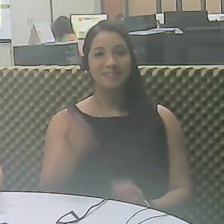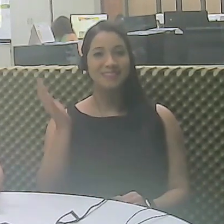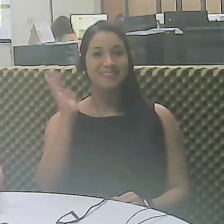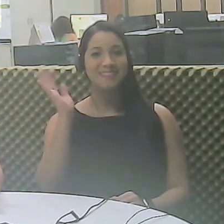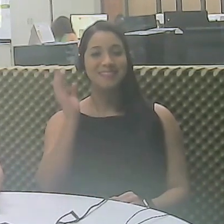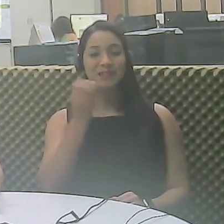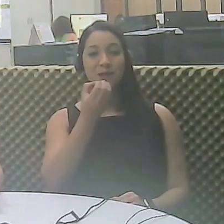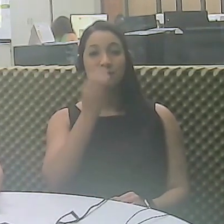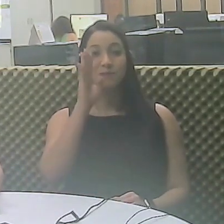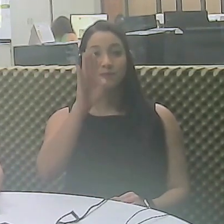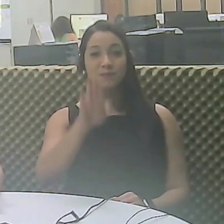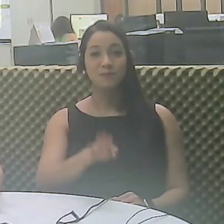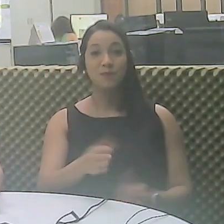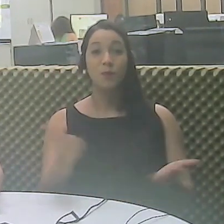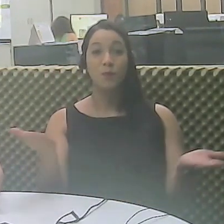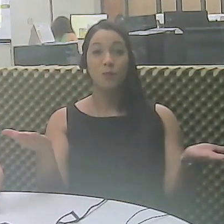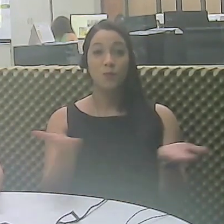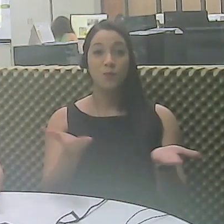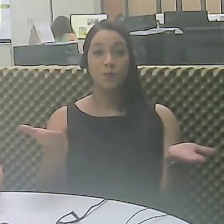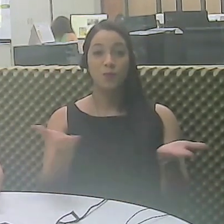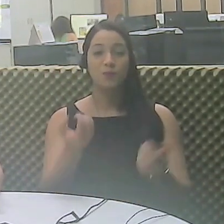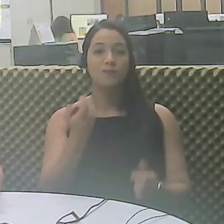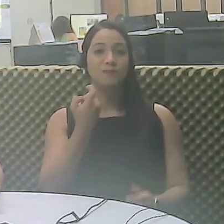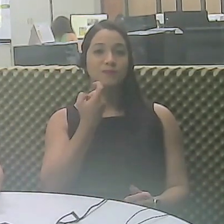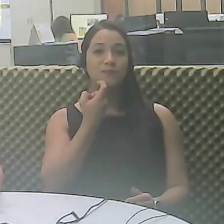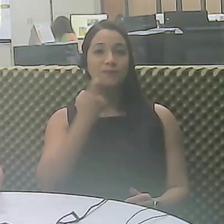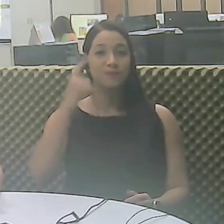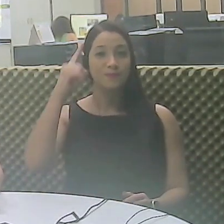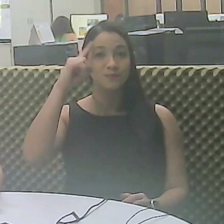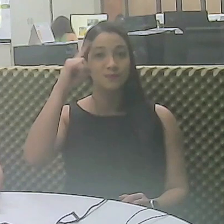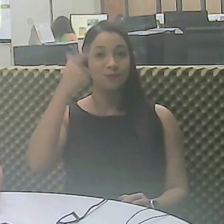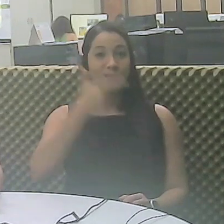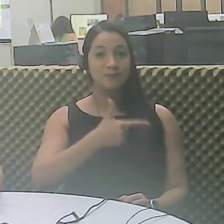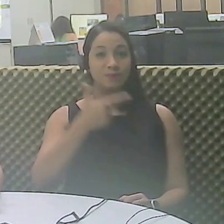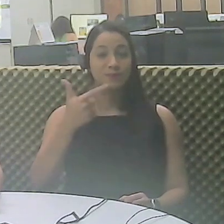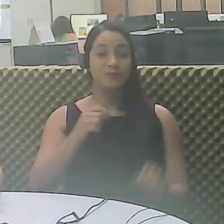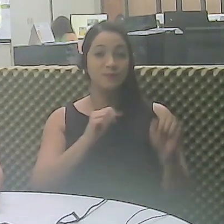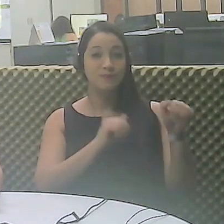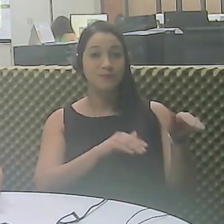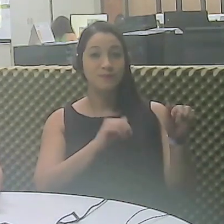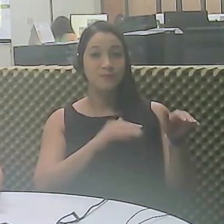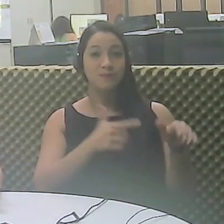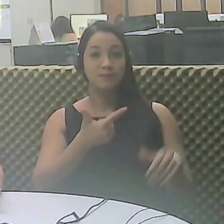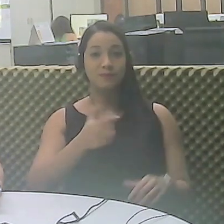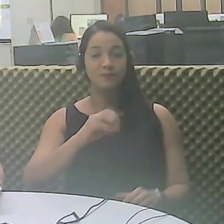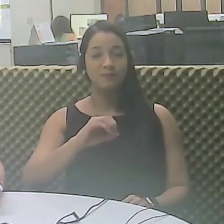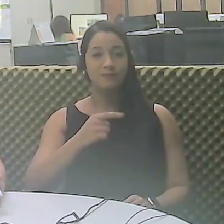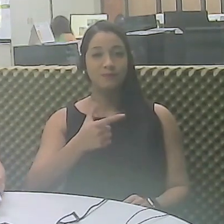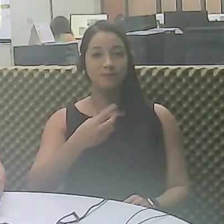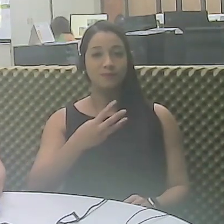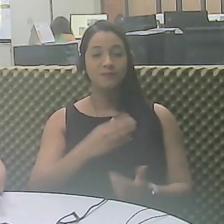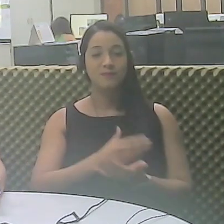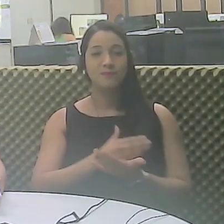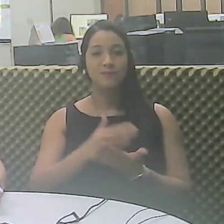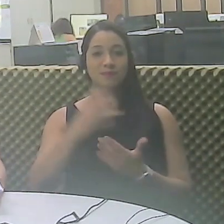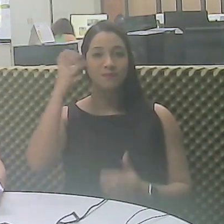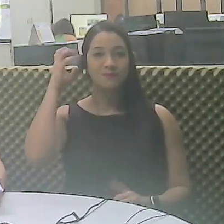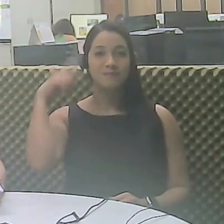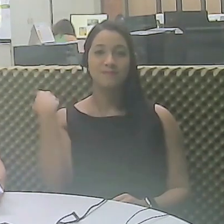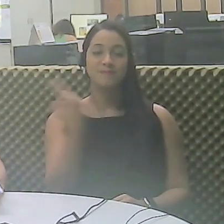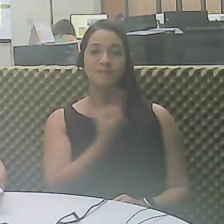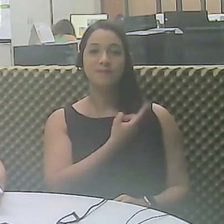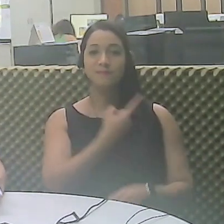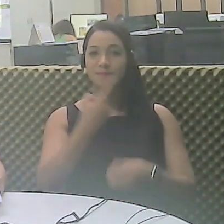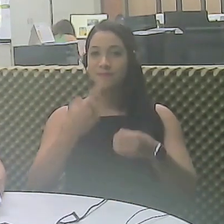Olá, boa tarde. Hoje é sexta-feira, dia 22 de setembro de 2023. Está no ar a Rádio Nossa Cidade